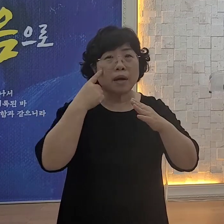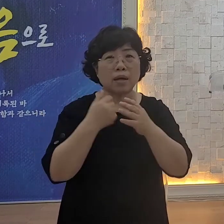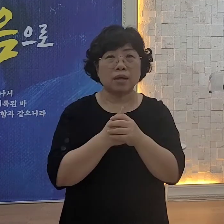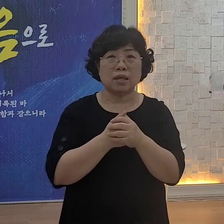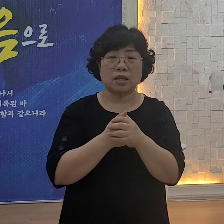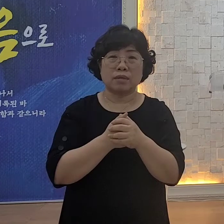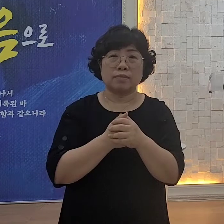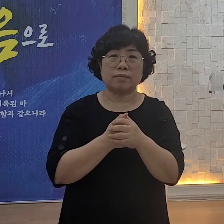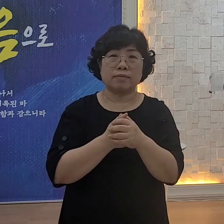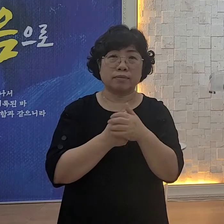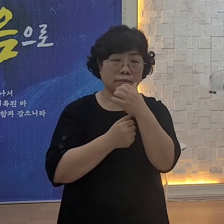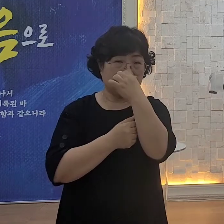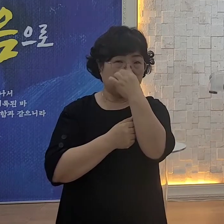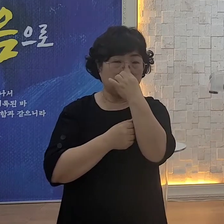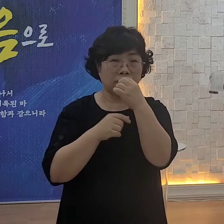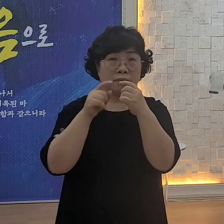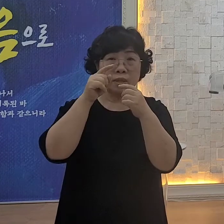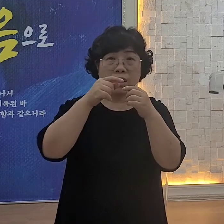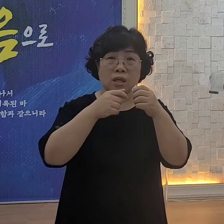299쪽.